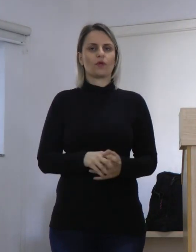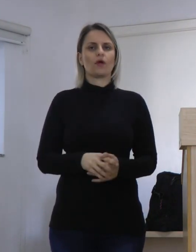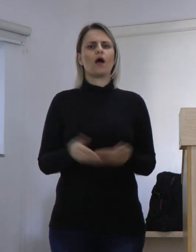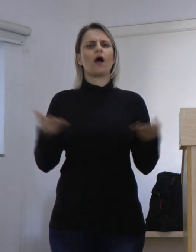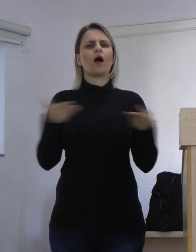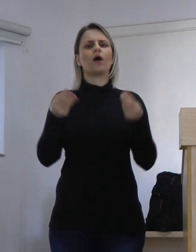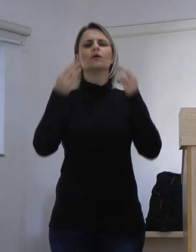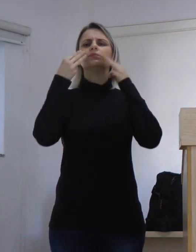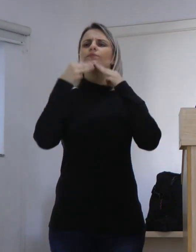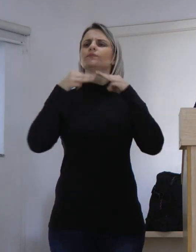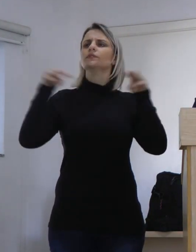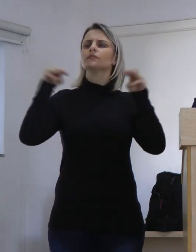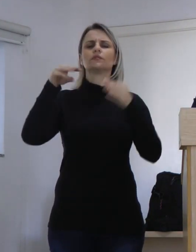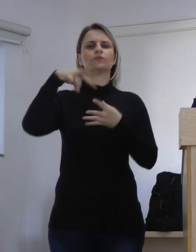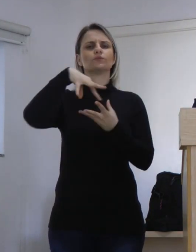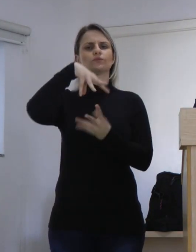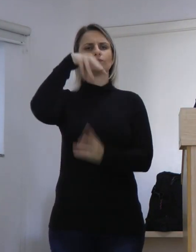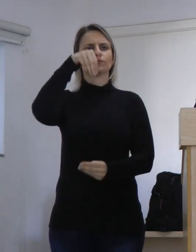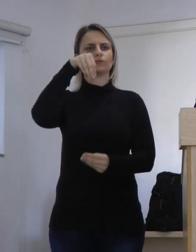lembram?